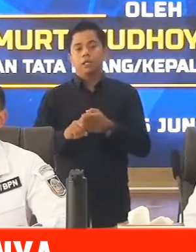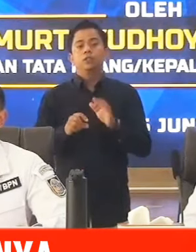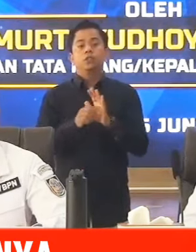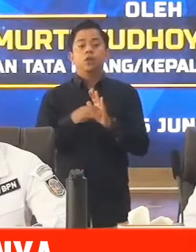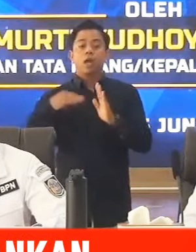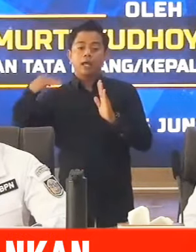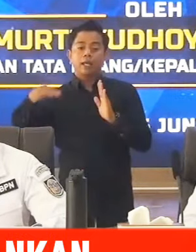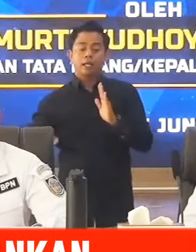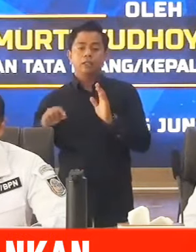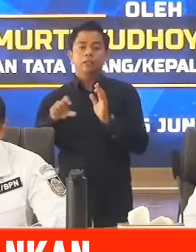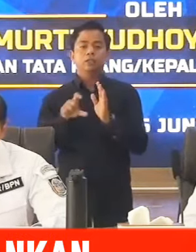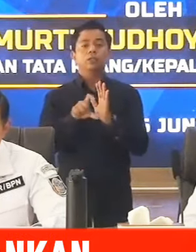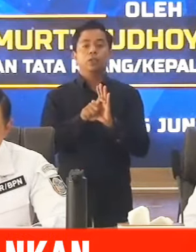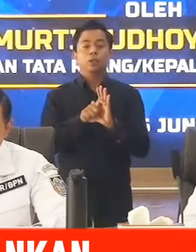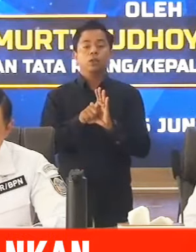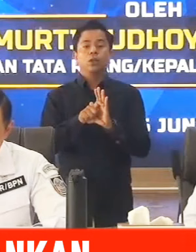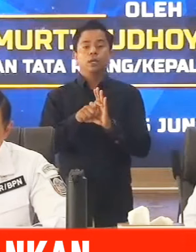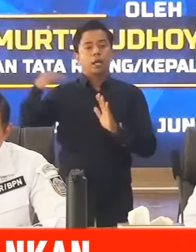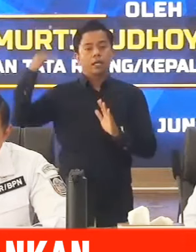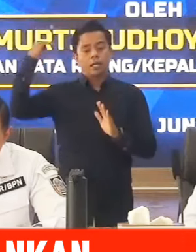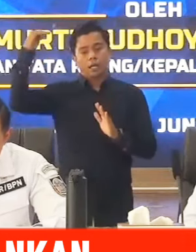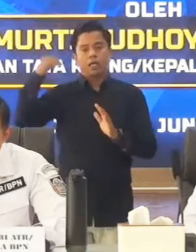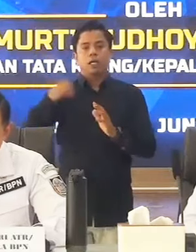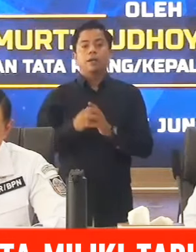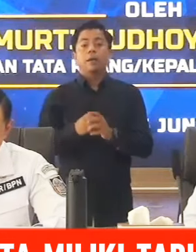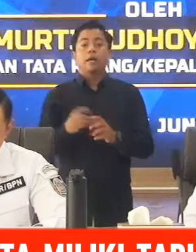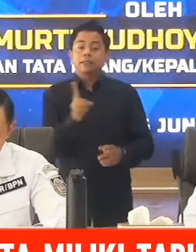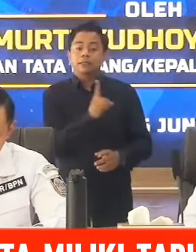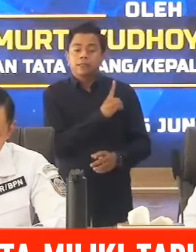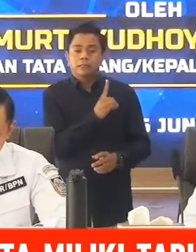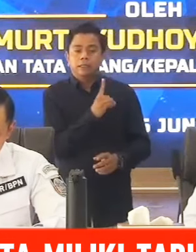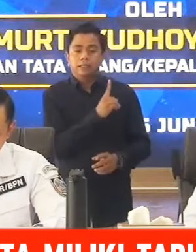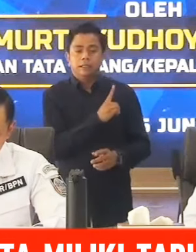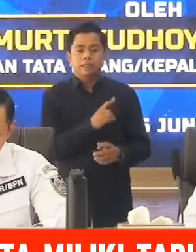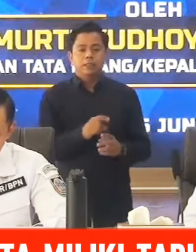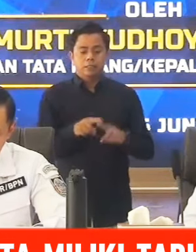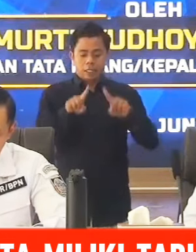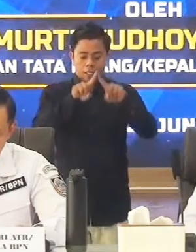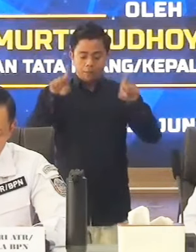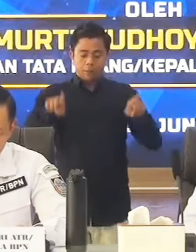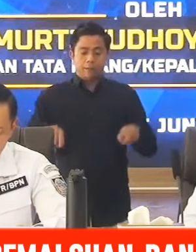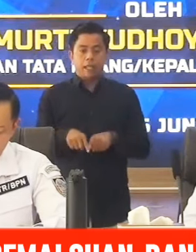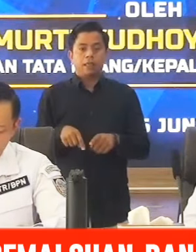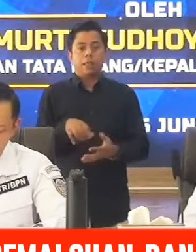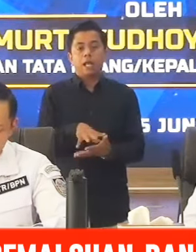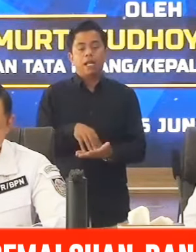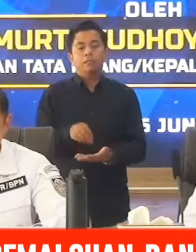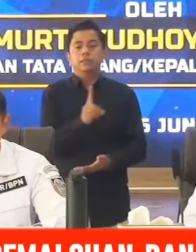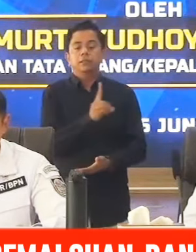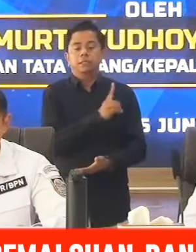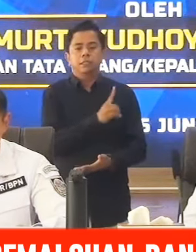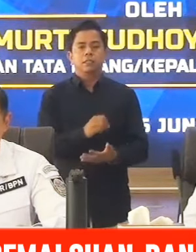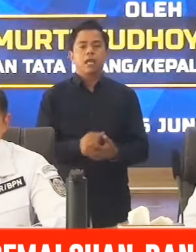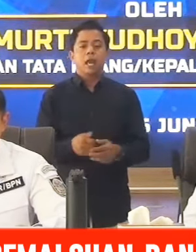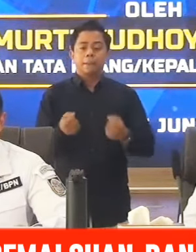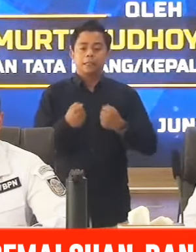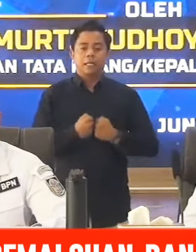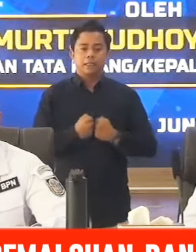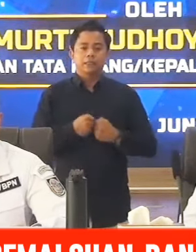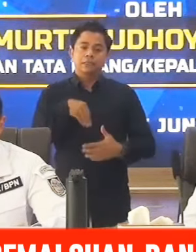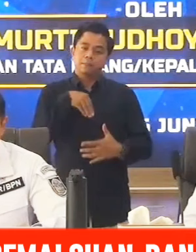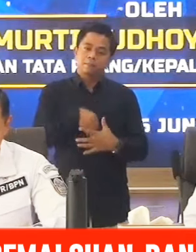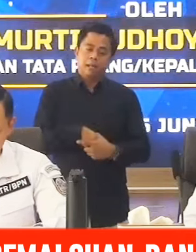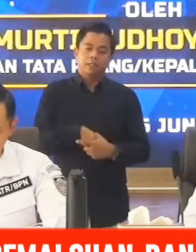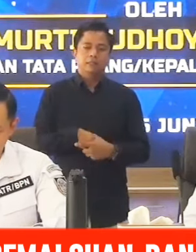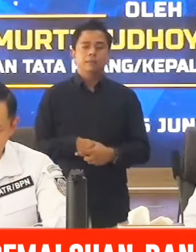dan lain sebagainya. Jadi tetap amankan sertifikat yang sudah kita miliki tadi. Ini mencegah terjadinya